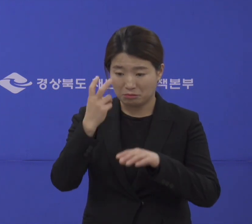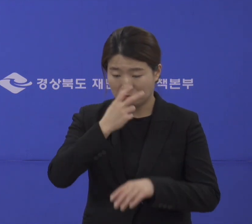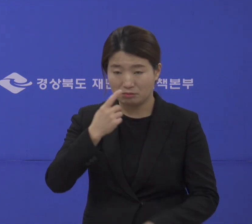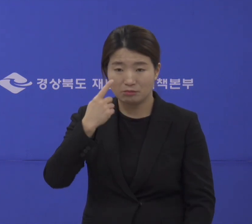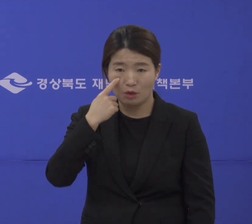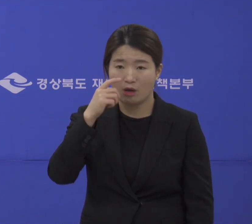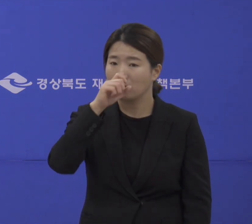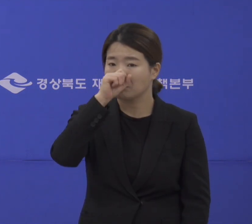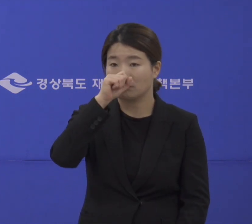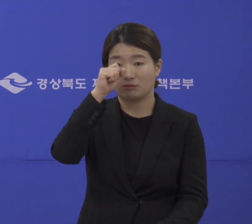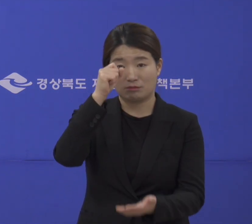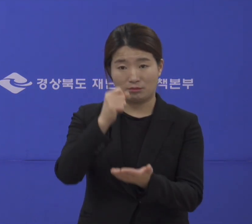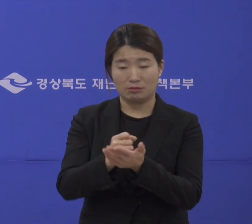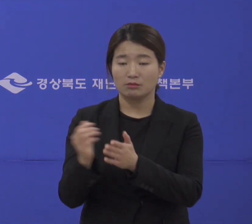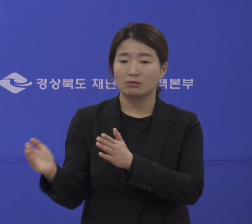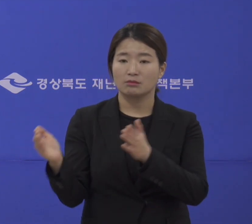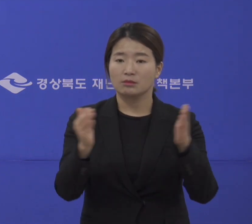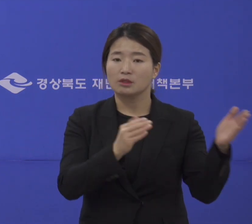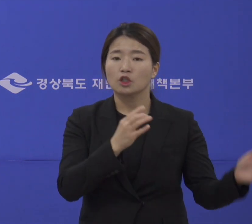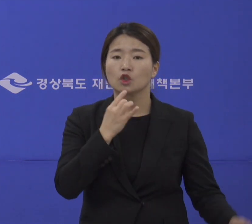또 구미에